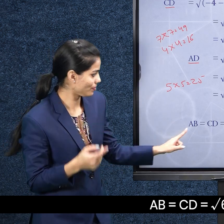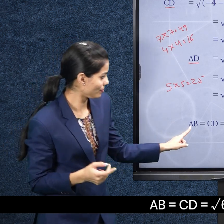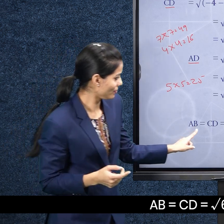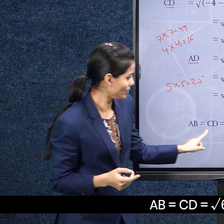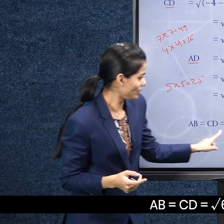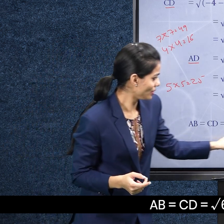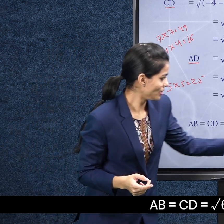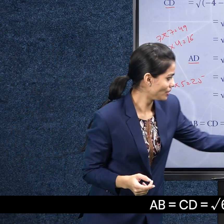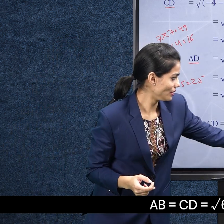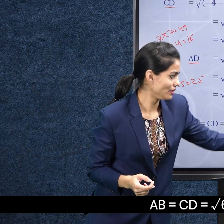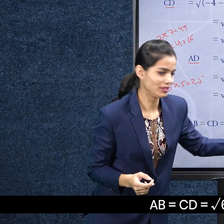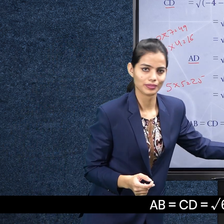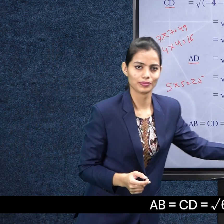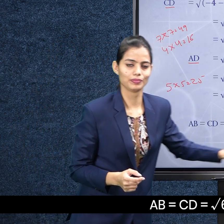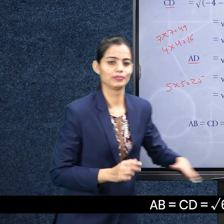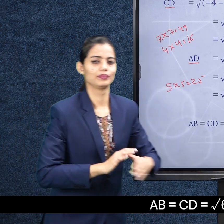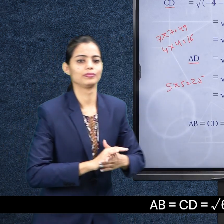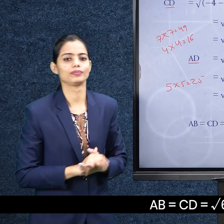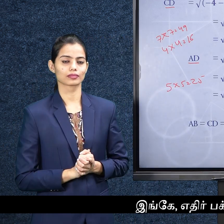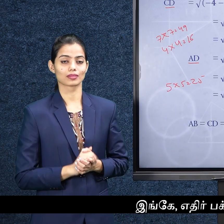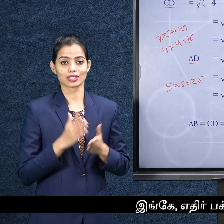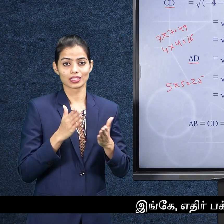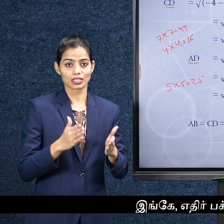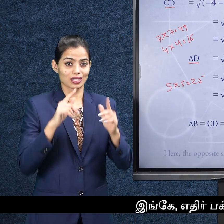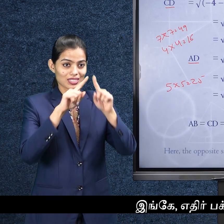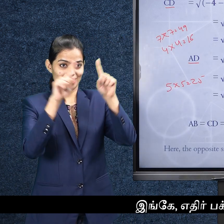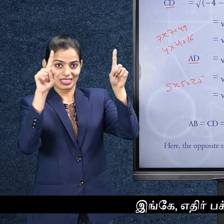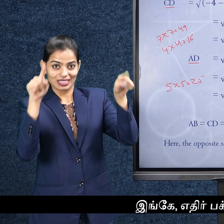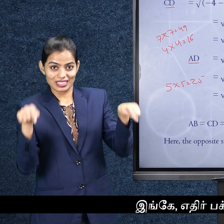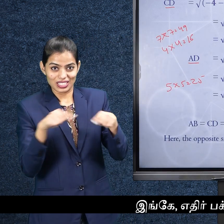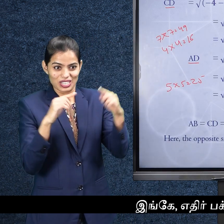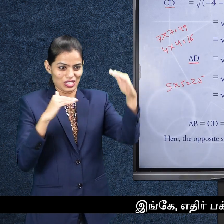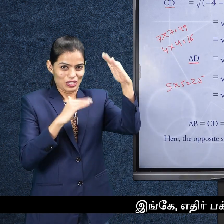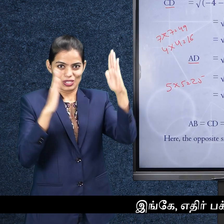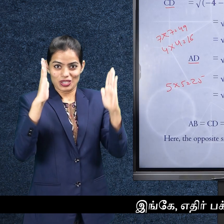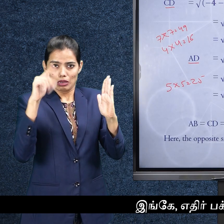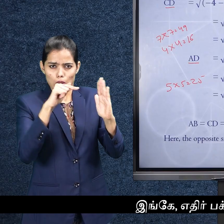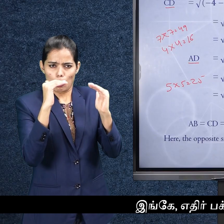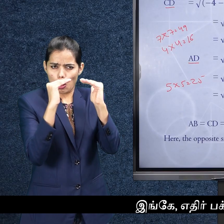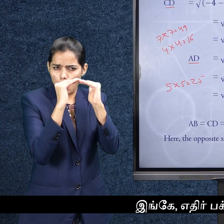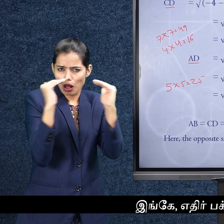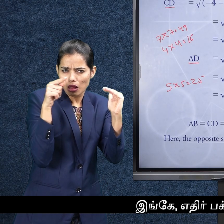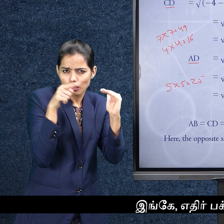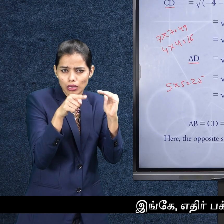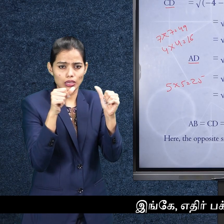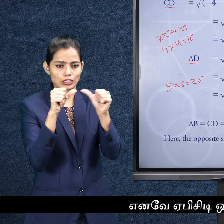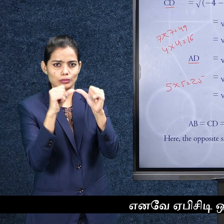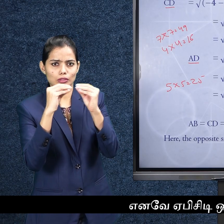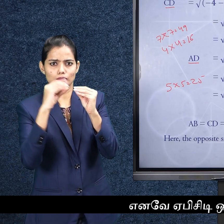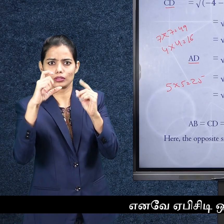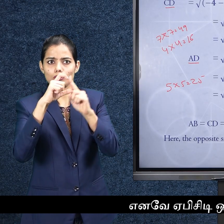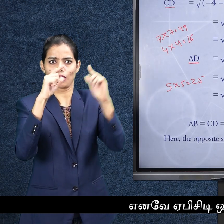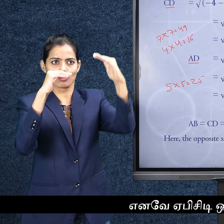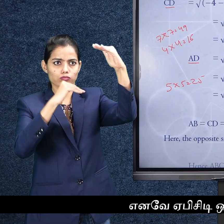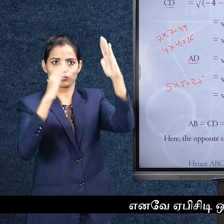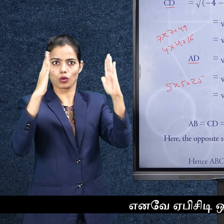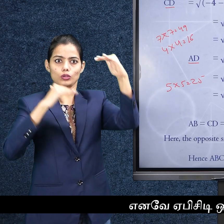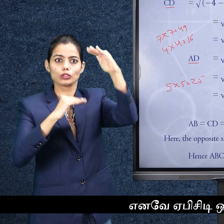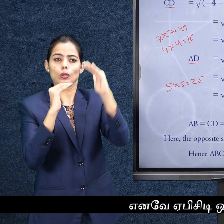ஈடு ஏடி ஈடு 5. இங்கே எதிர்பக்கங்கள் சமமாக இருக்கும். எனவே ஏபிசிடி